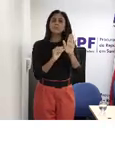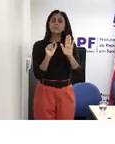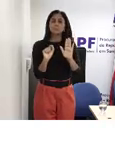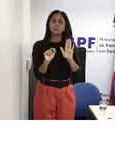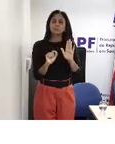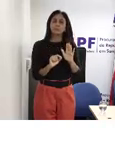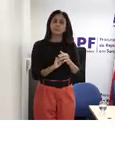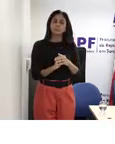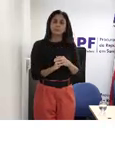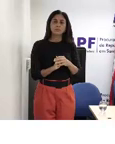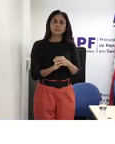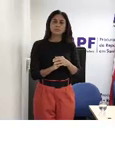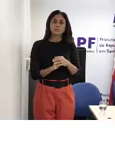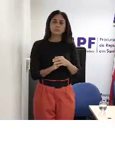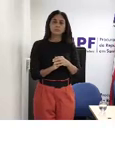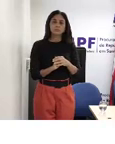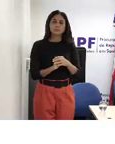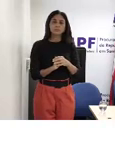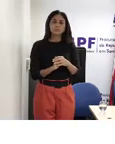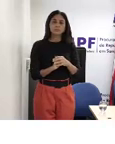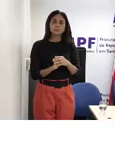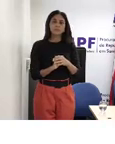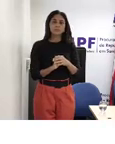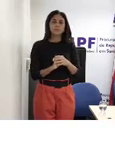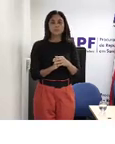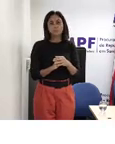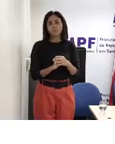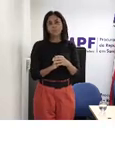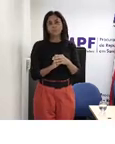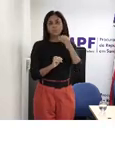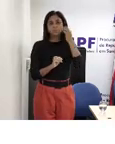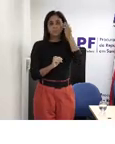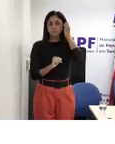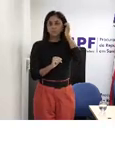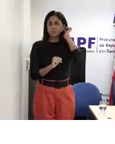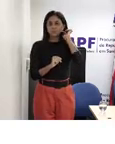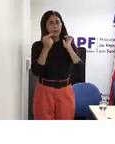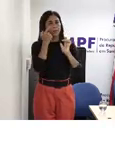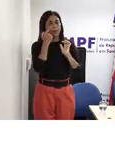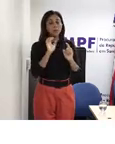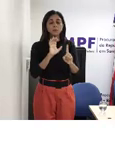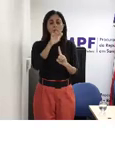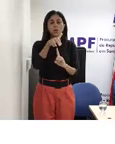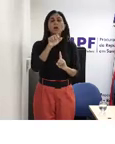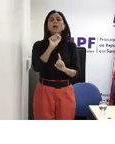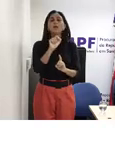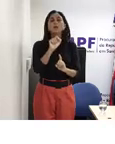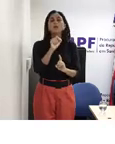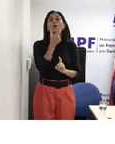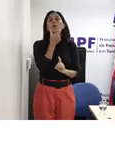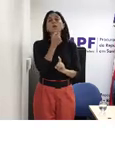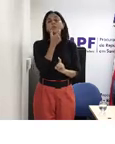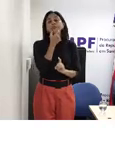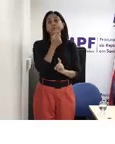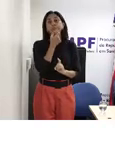e do perfil do abusador 87% dos casos são homens são homens